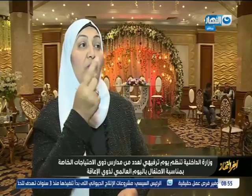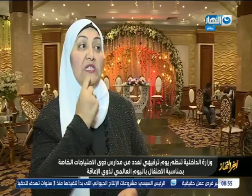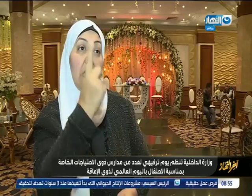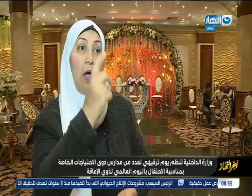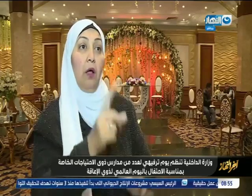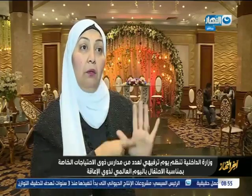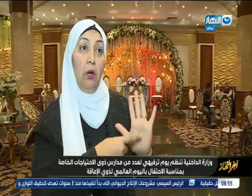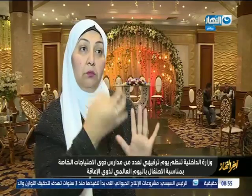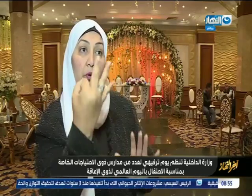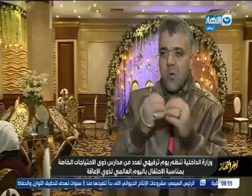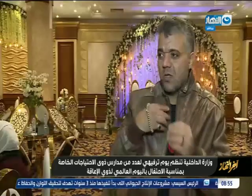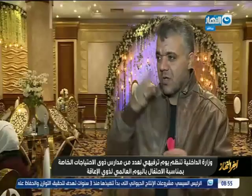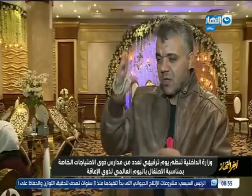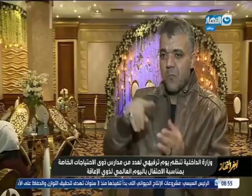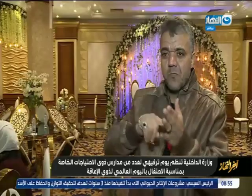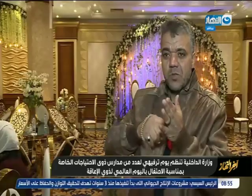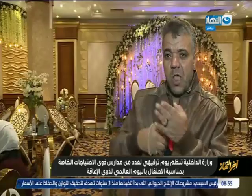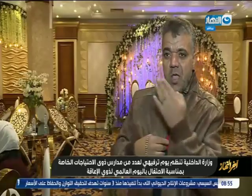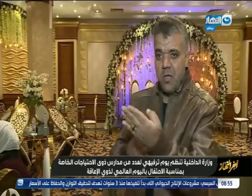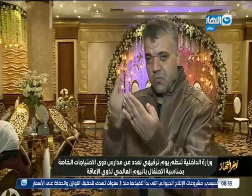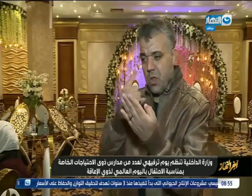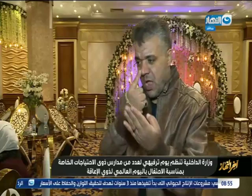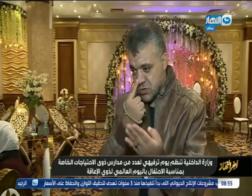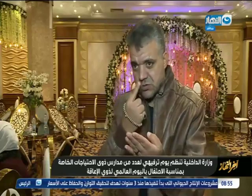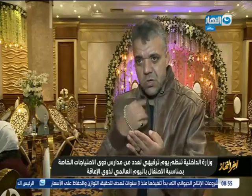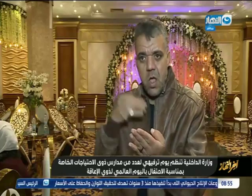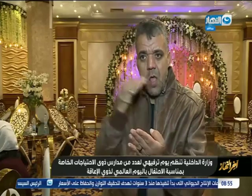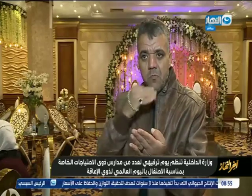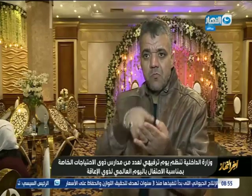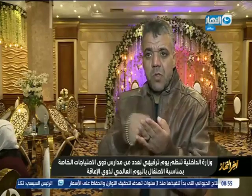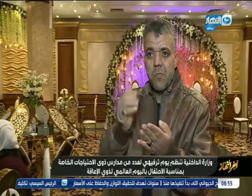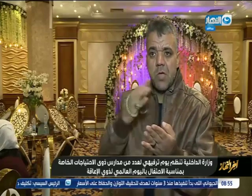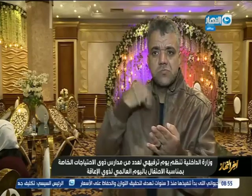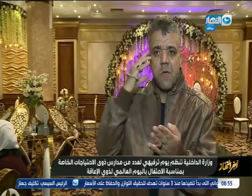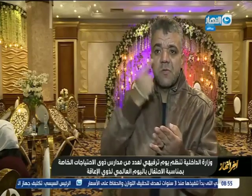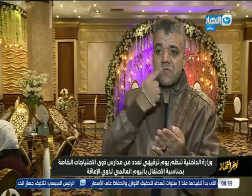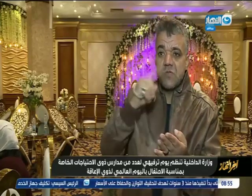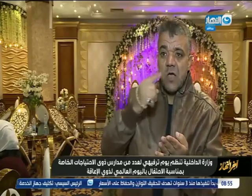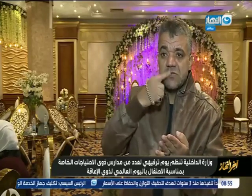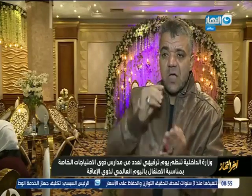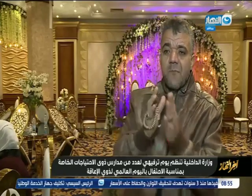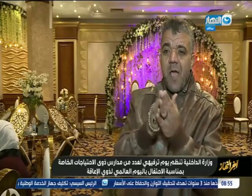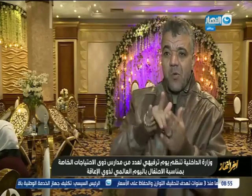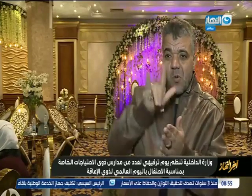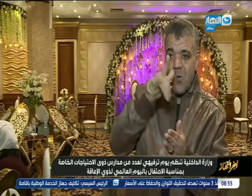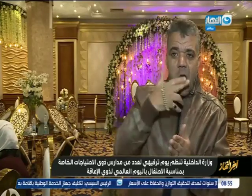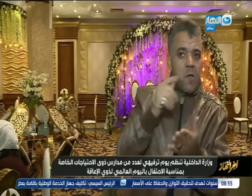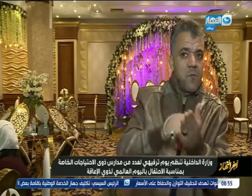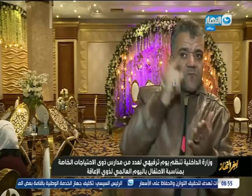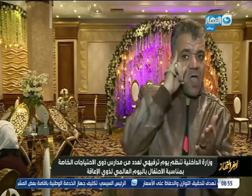الضباط والأفراد. لما كان قبل كده بيروح يعمل بطاقة أو أي حاجة مستند رسمي كان الموضوع صعب قوي، دلوقتي